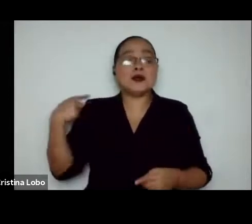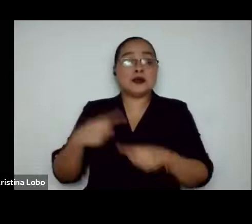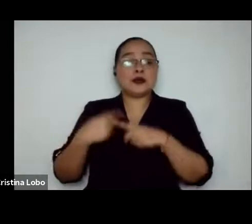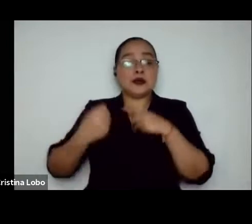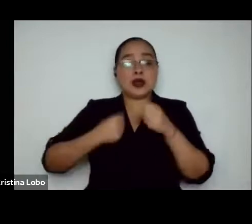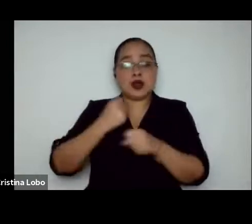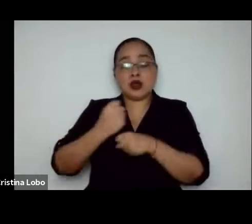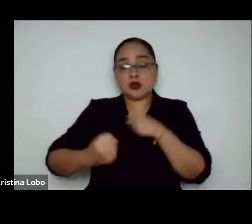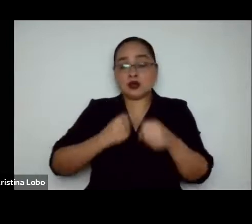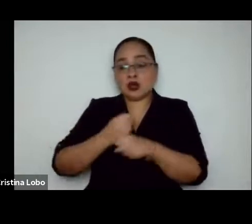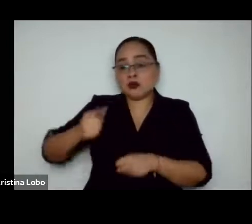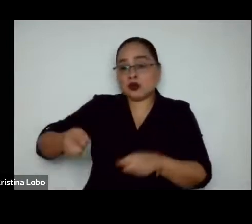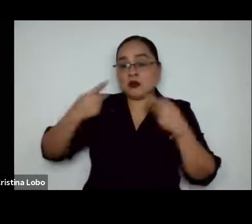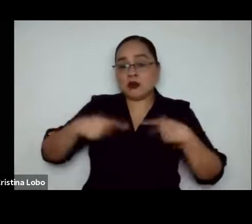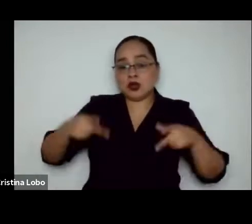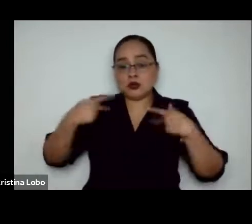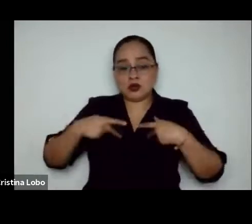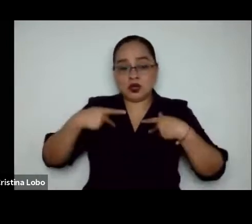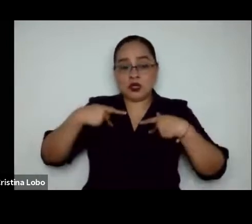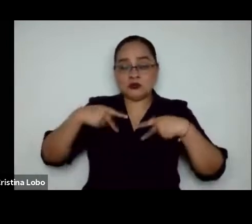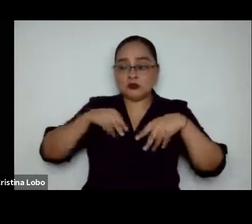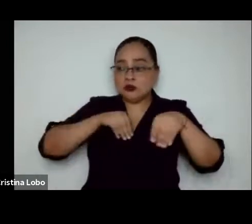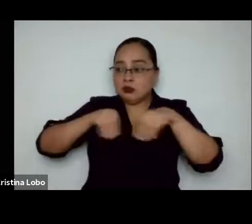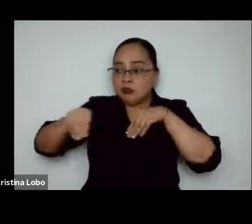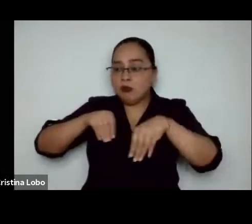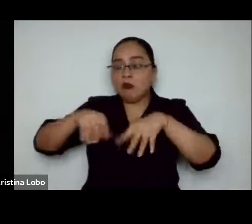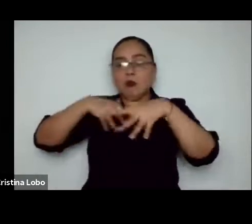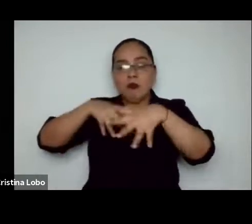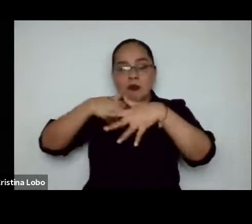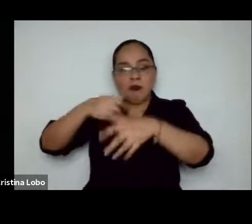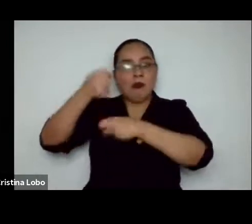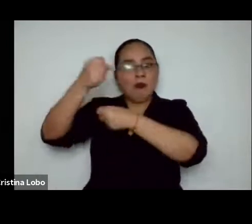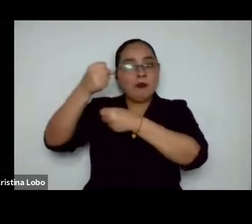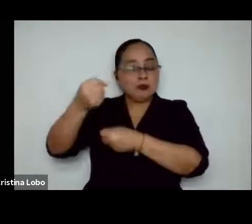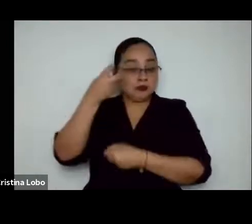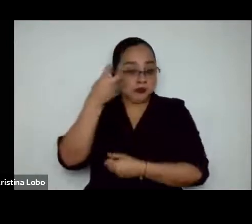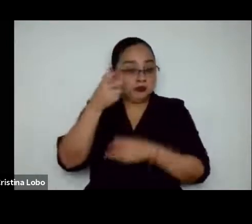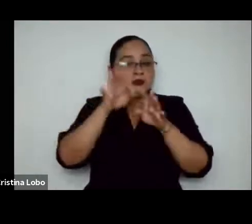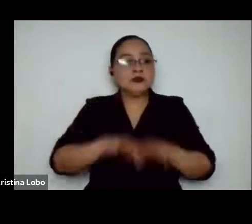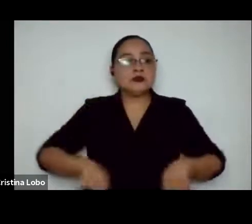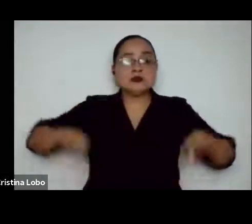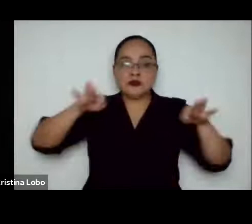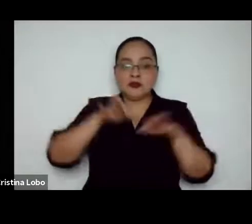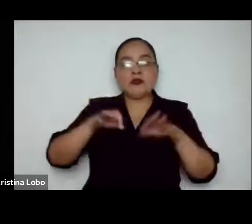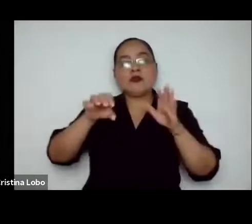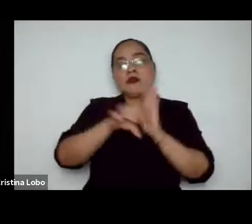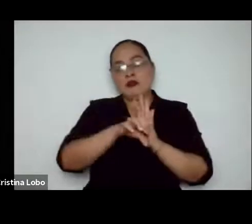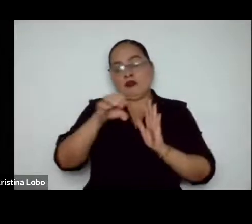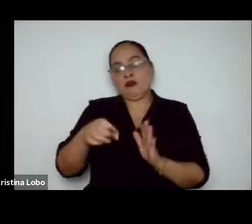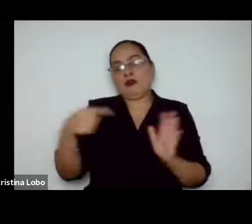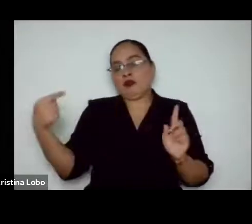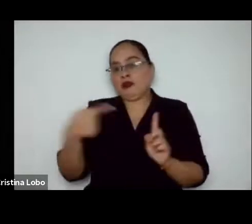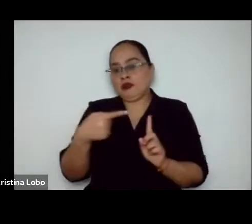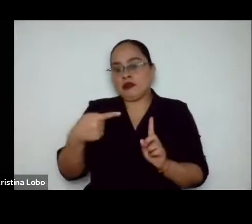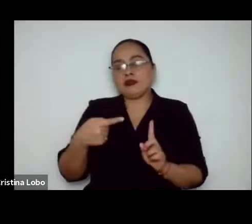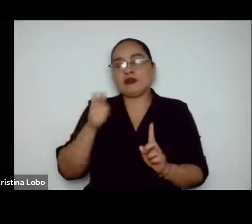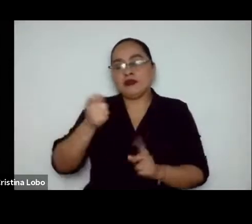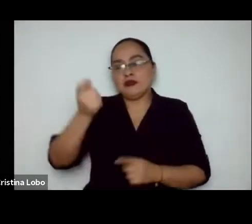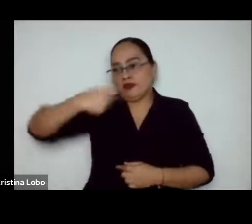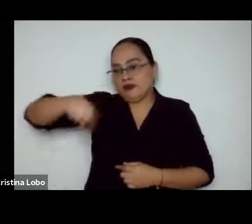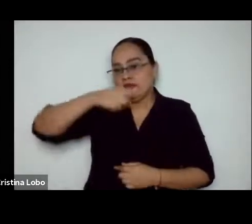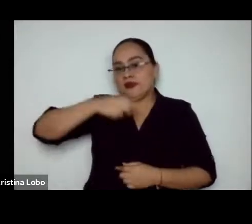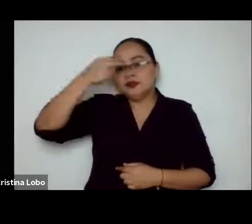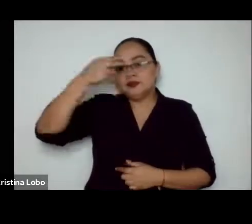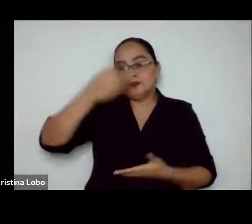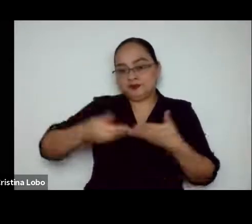jugado un papel fundamental. Y por ahora pensemos, por poner un ejemplo muy, muy, muy, muy vivo para nosotros en este